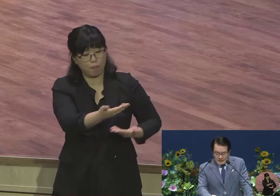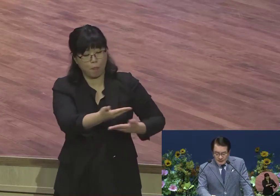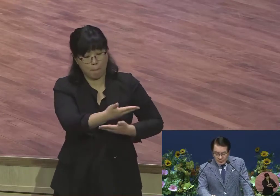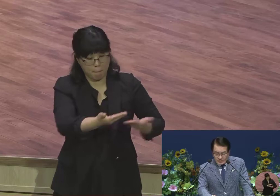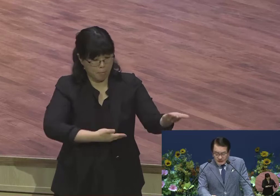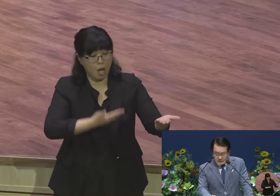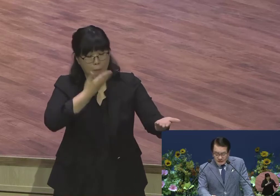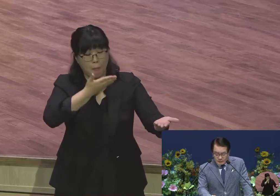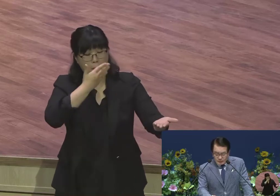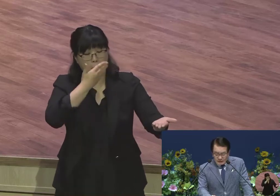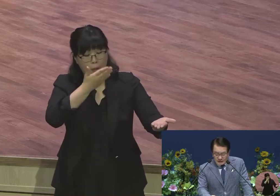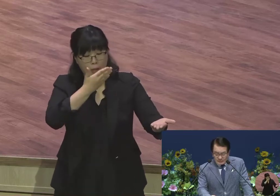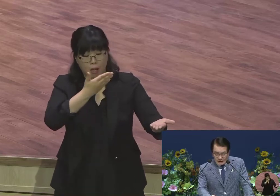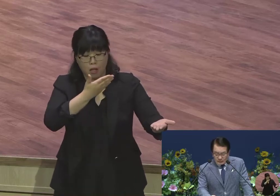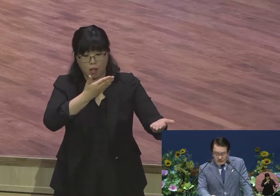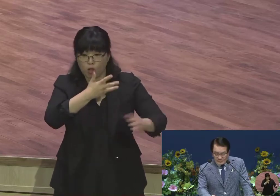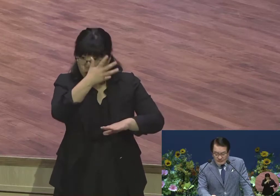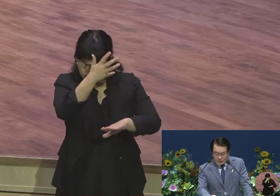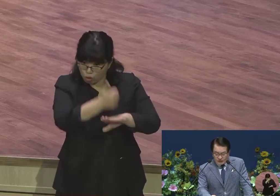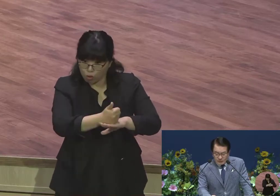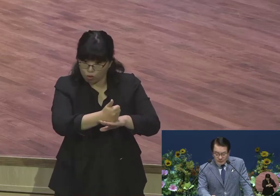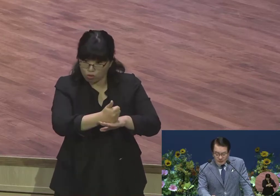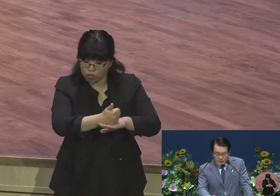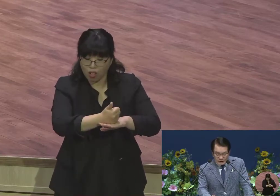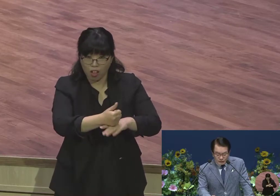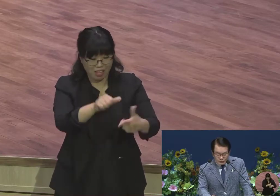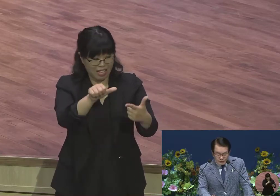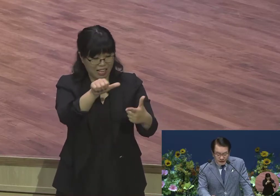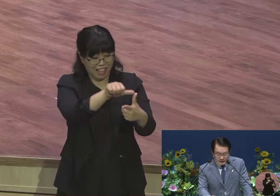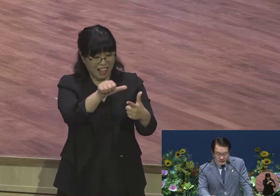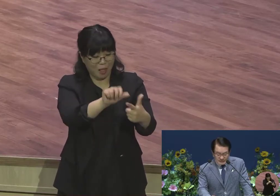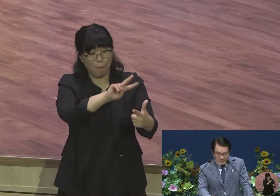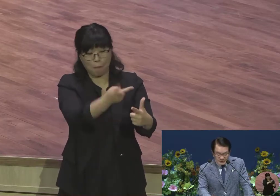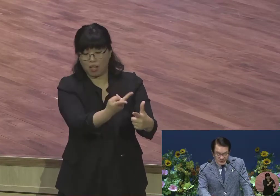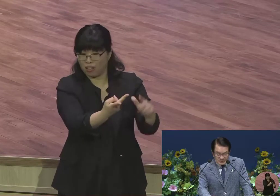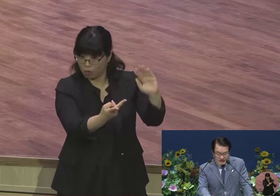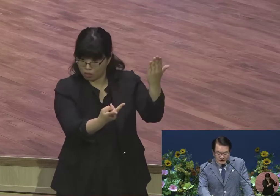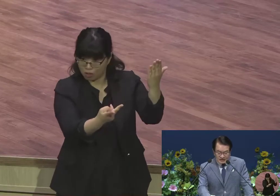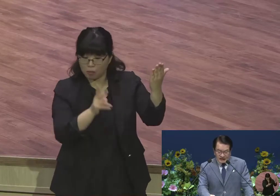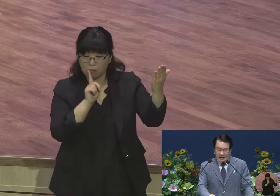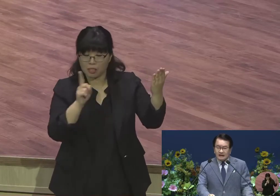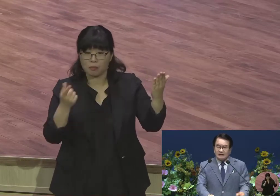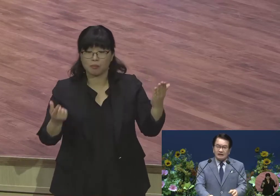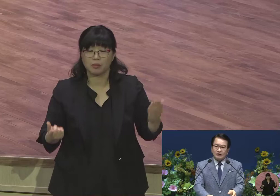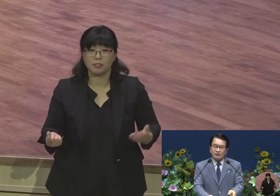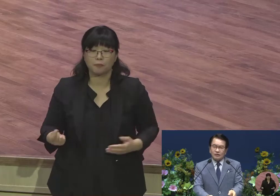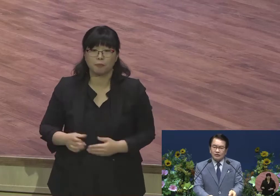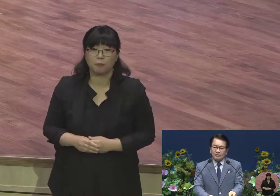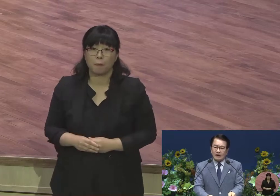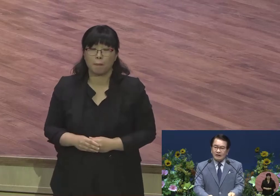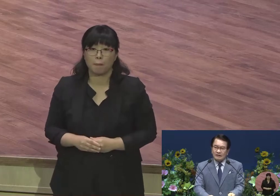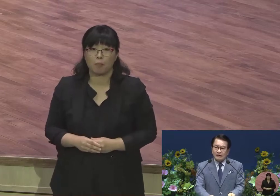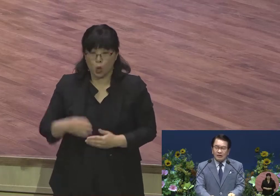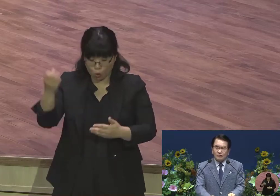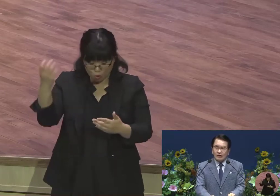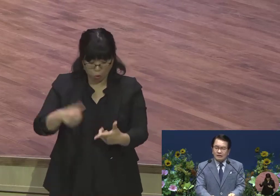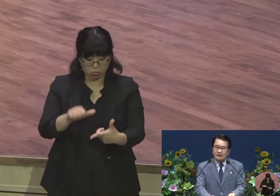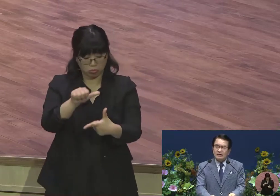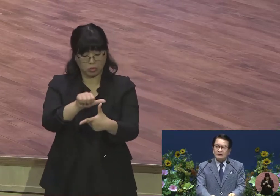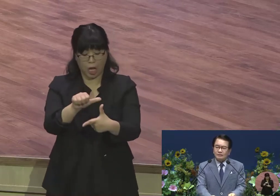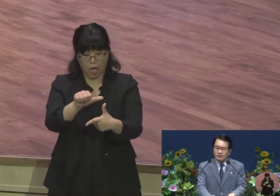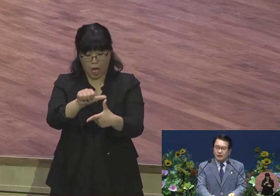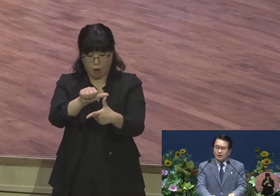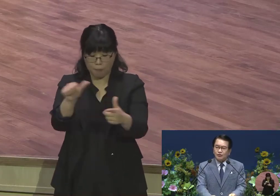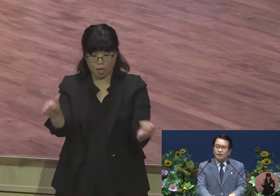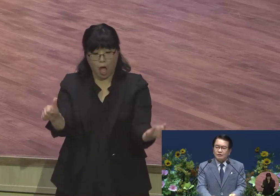그리고 장세기 26장 34절 35절에 보면 우상수충대가 체질화되었던 가난 여인하고 결혼합니다 한 여자 한 것도